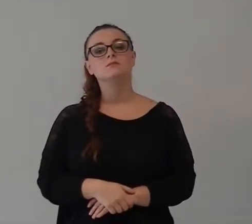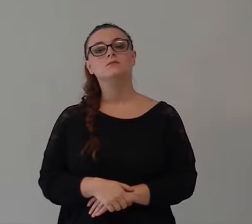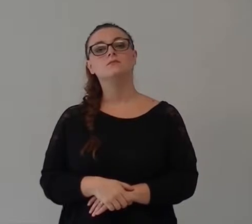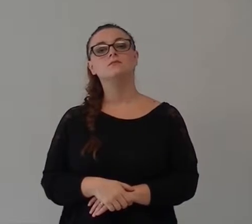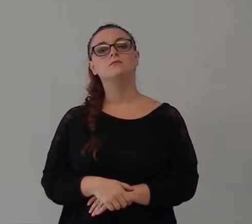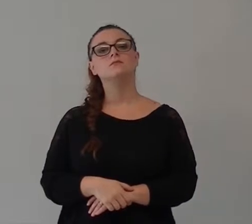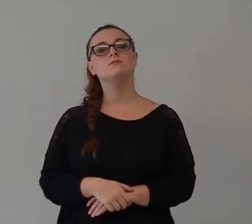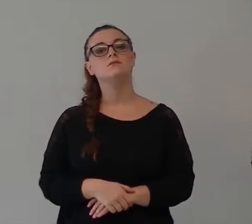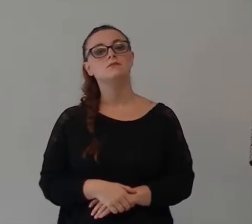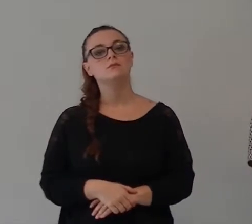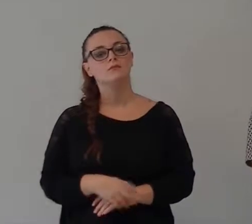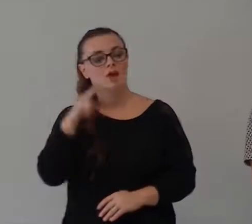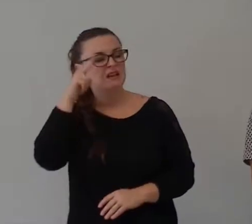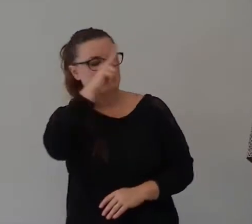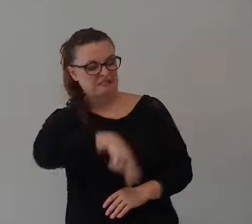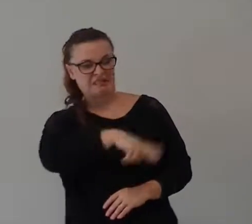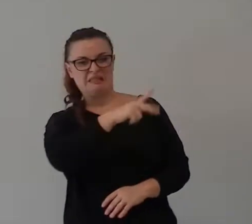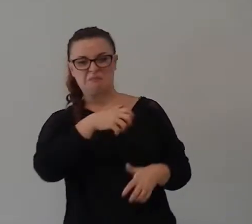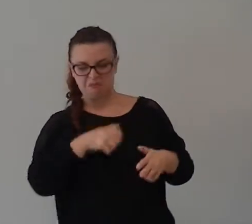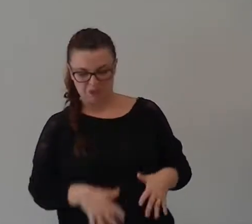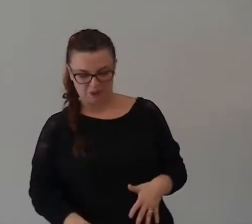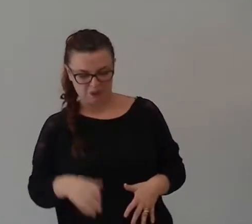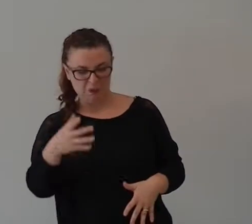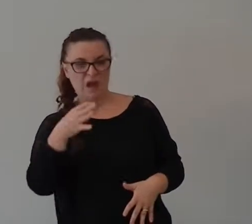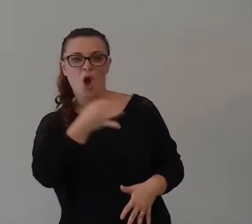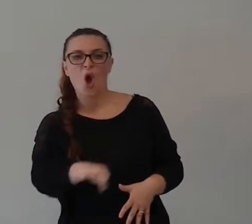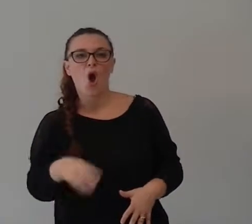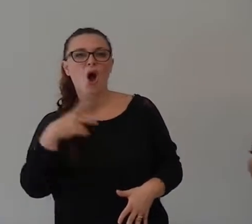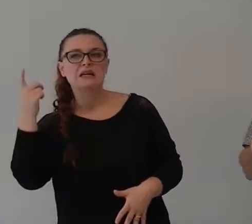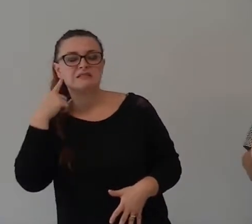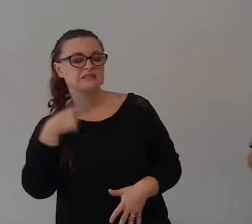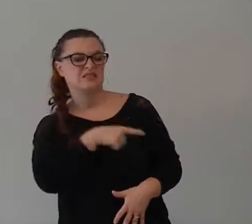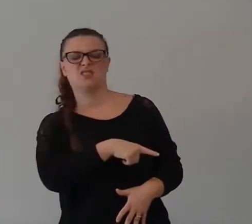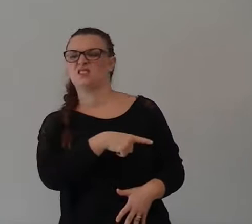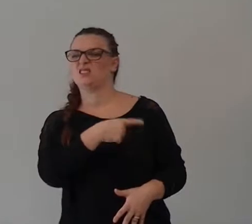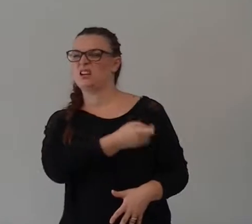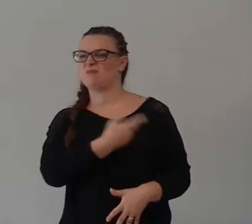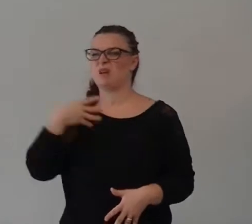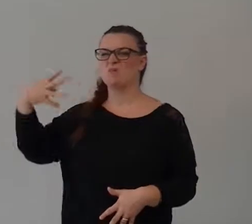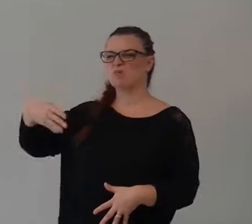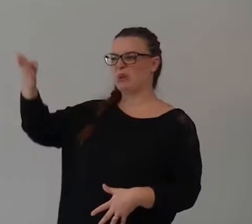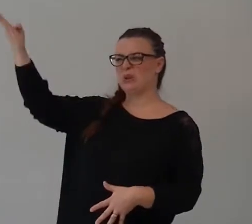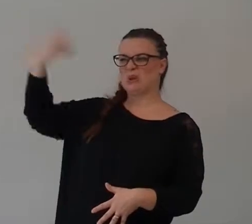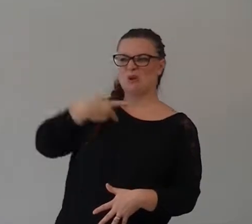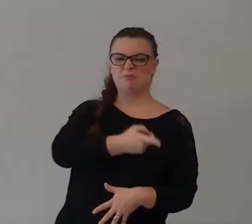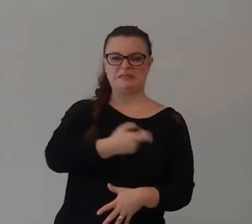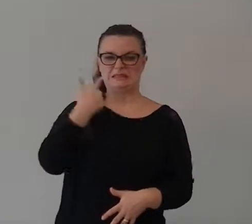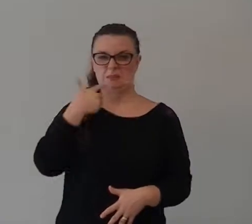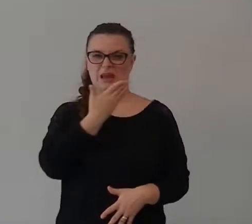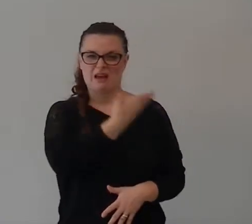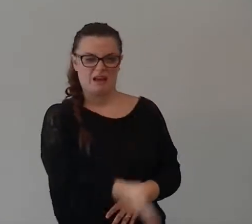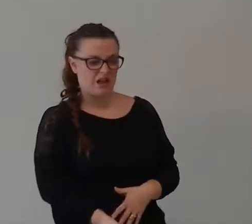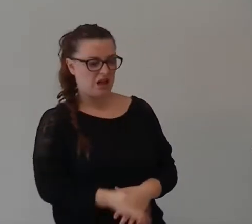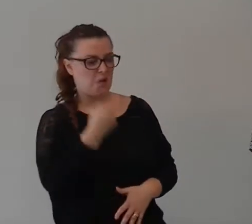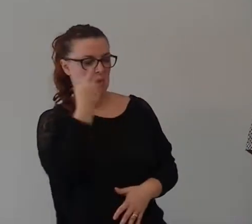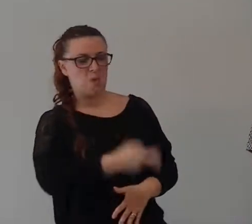irretire da quello che vedeva, da quello che sentiva, perché gli era stato detto che era una pagana, perché lui non sapeva che era credente, perché era una